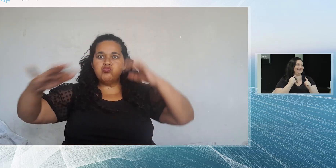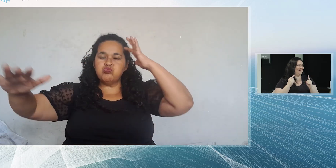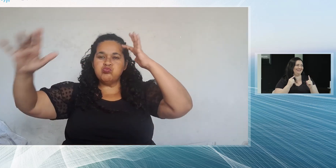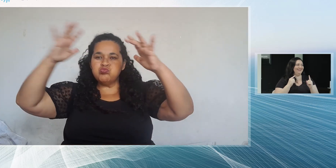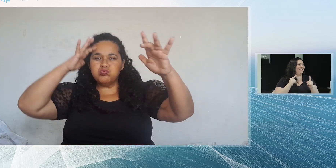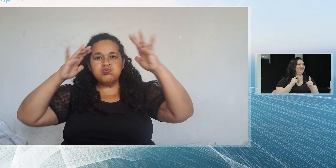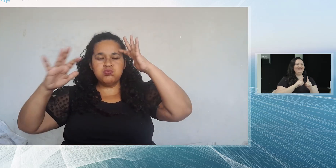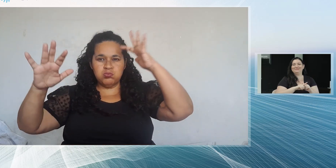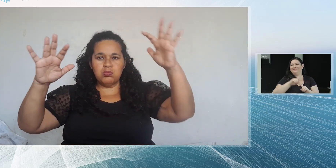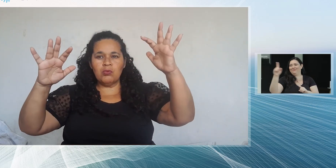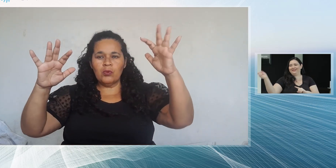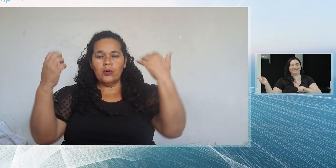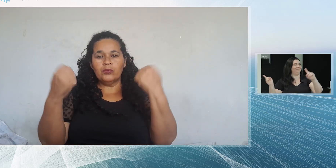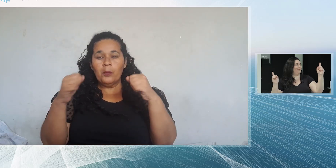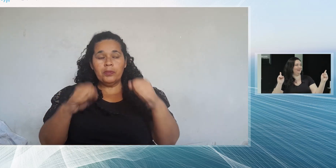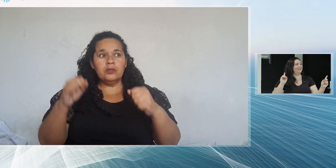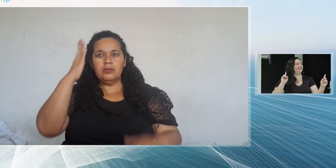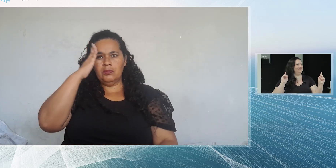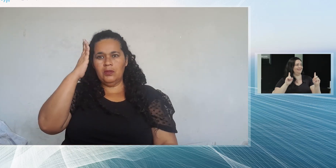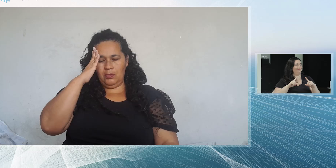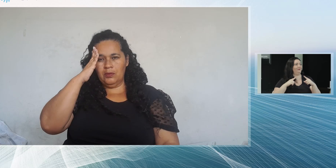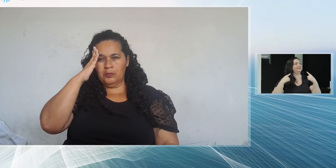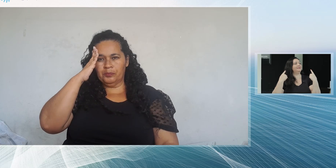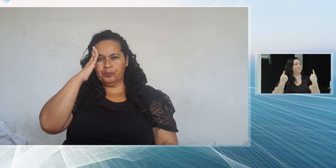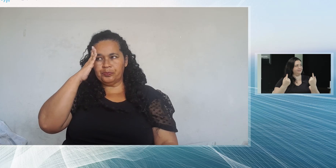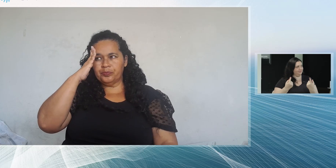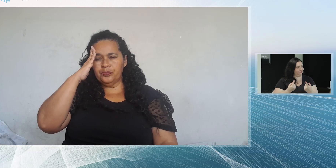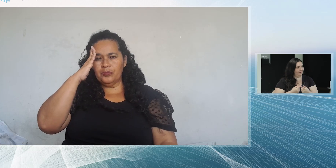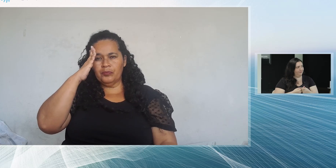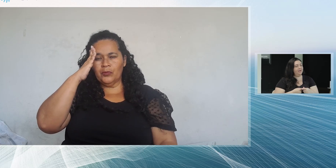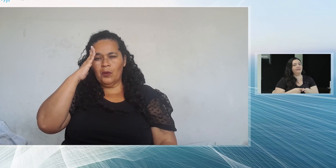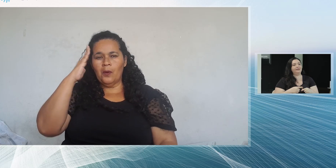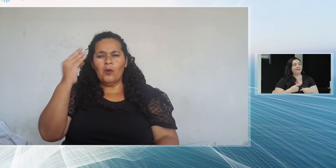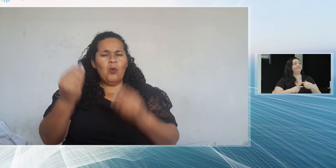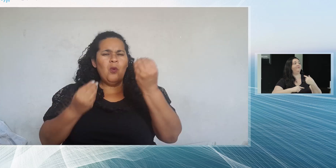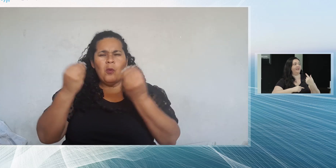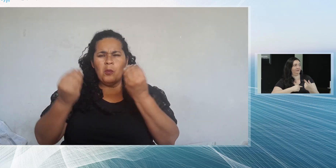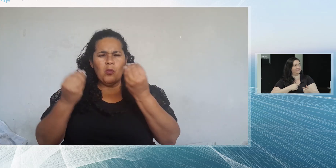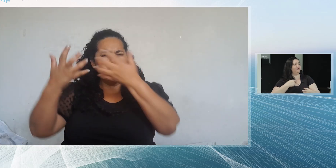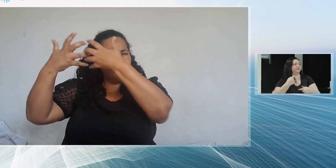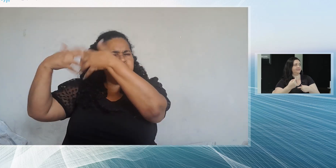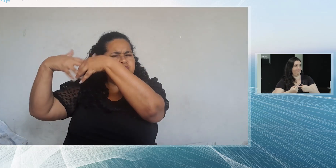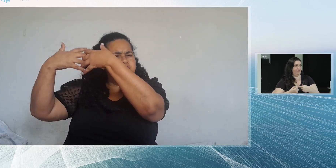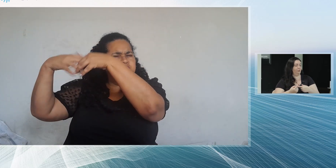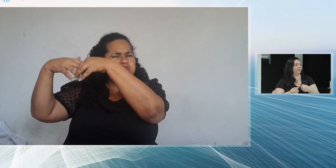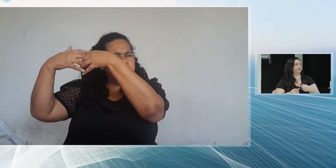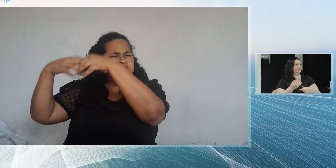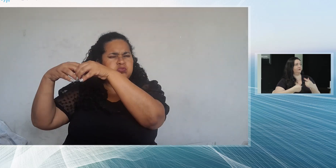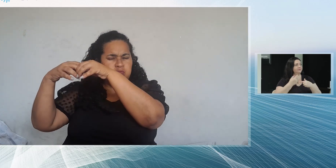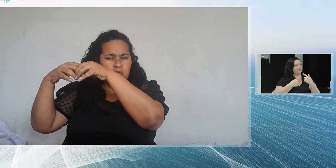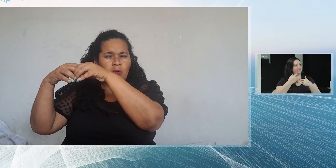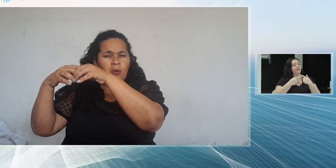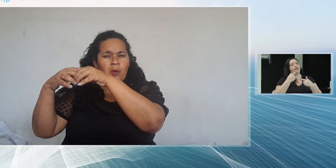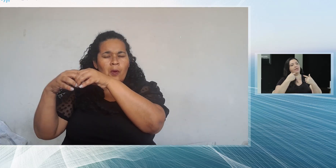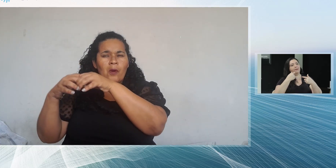se localizar. Eu não lembro se eu vim por aqui, eu vim por ali. Isso é uma organização perceptual. E também a velocidade do processamento, o quanto